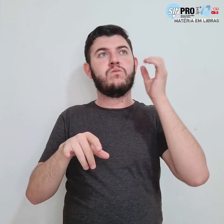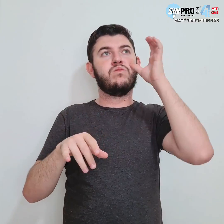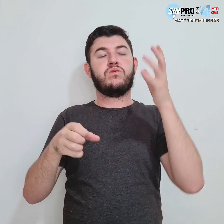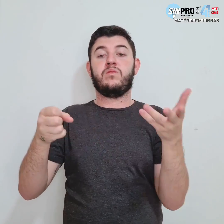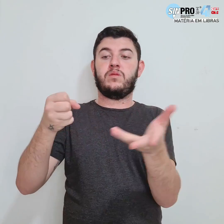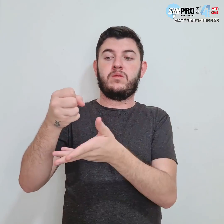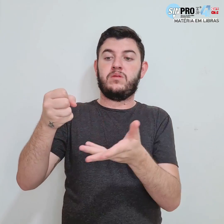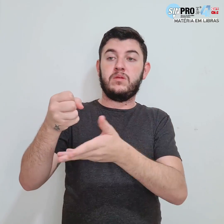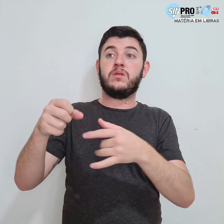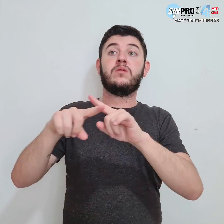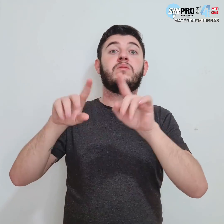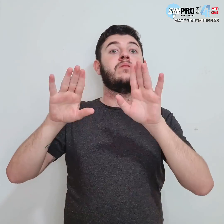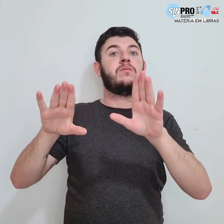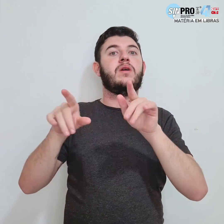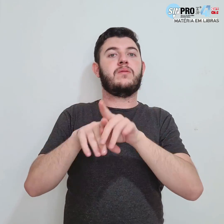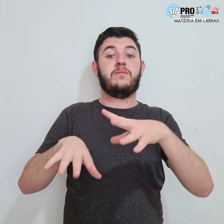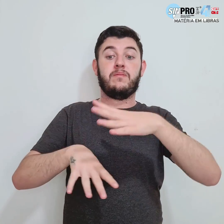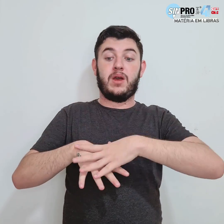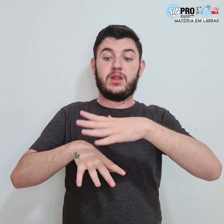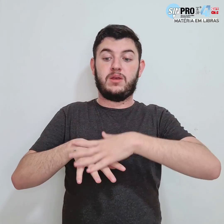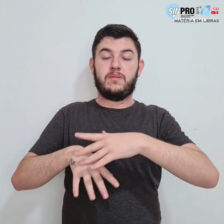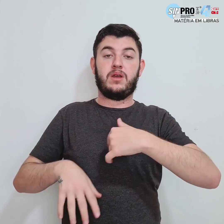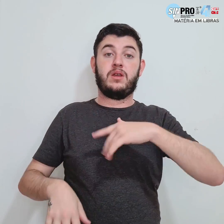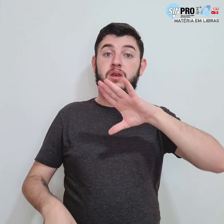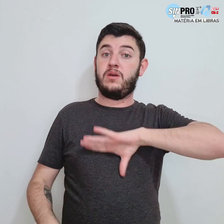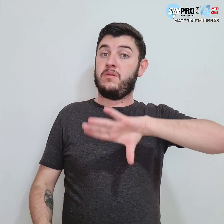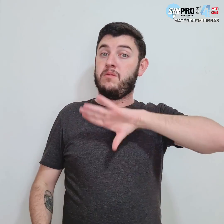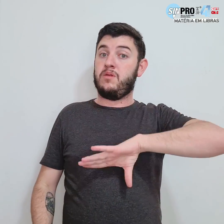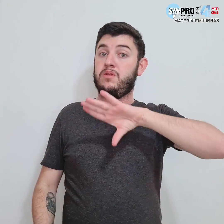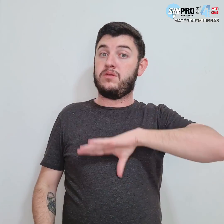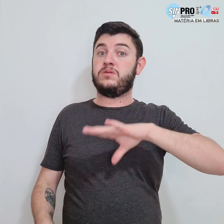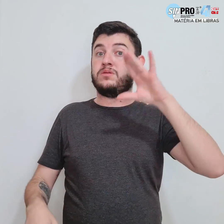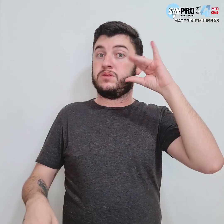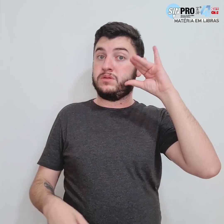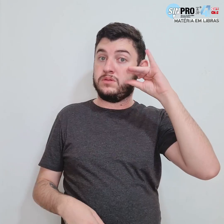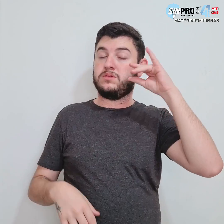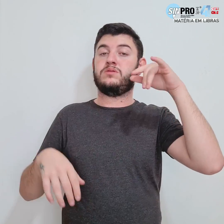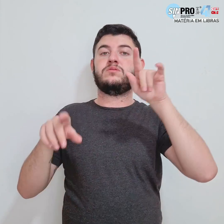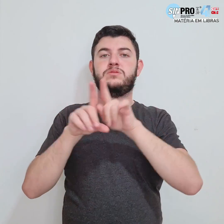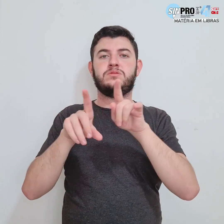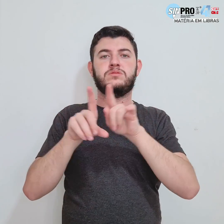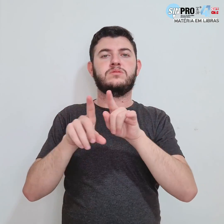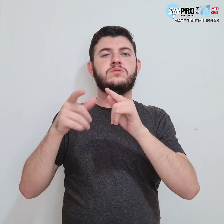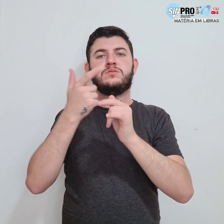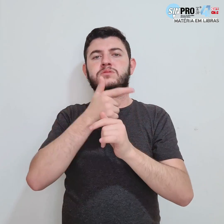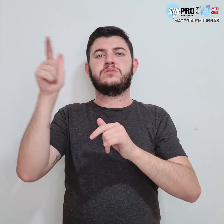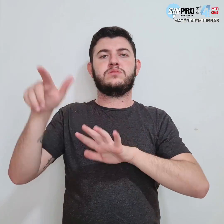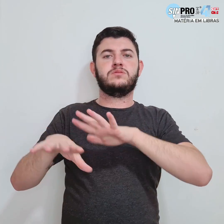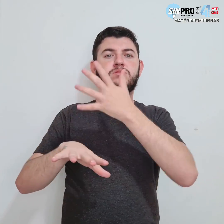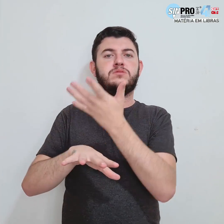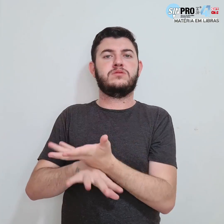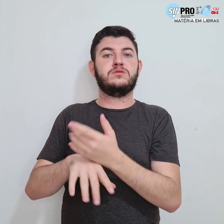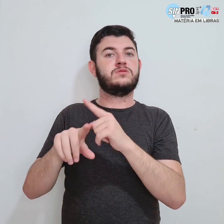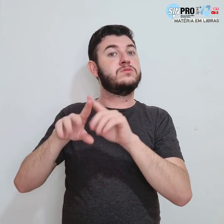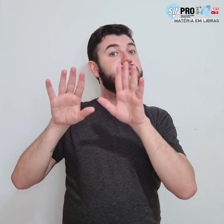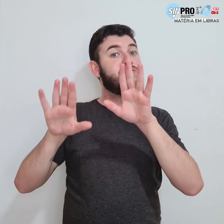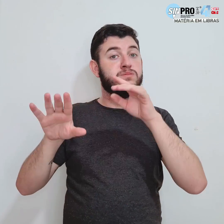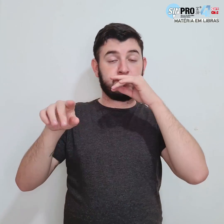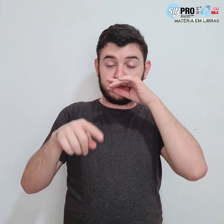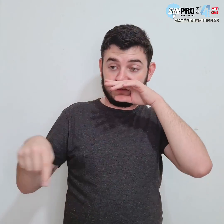do conhecimento básico, como matemática, português, ciências, etc., mas,